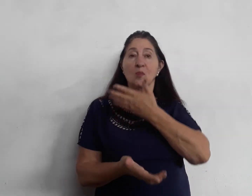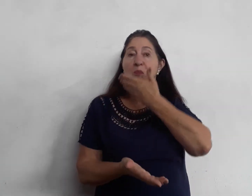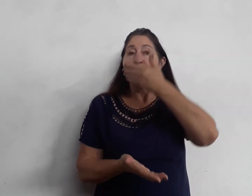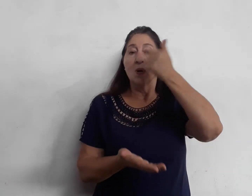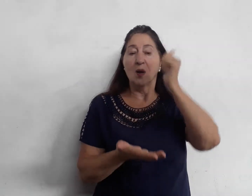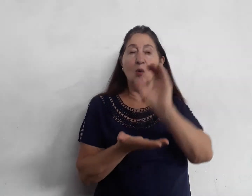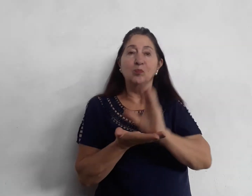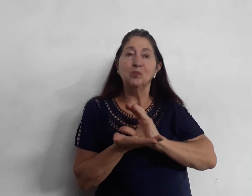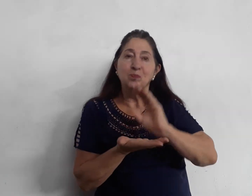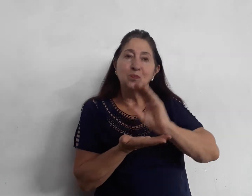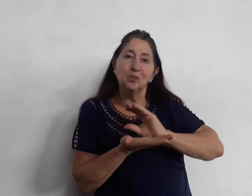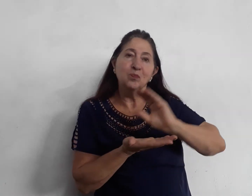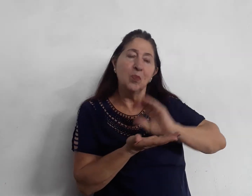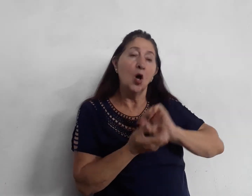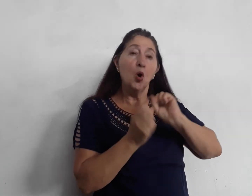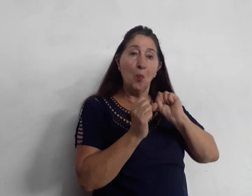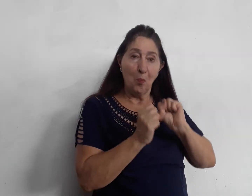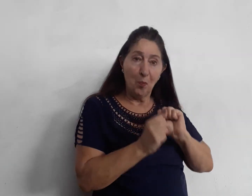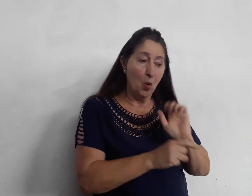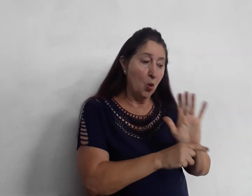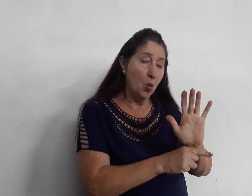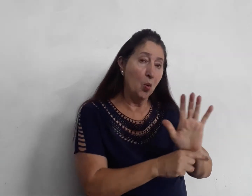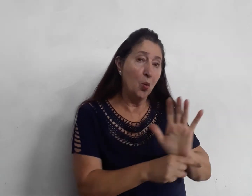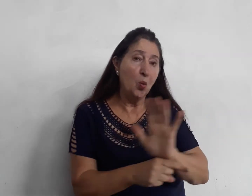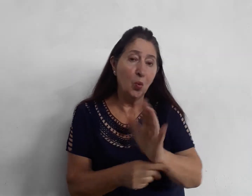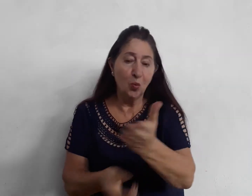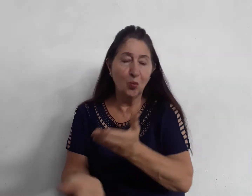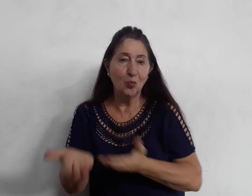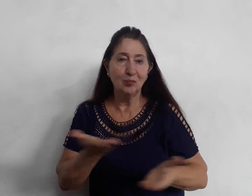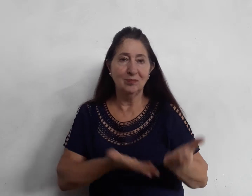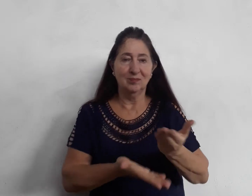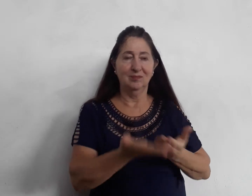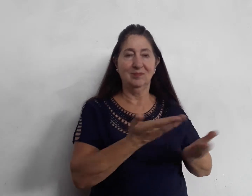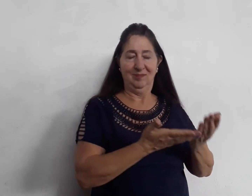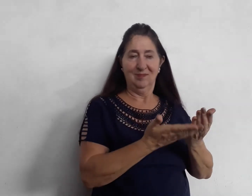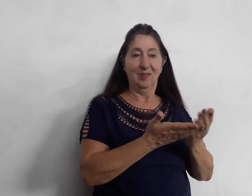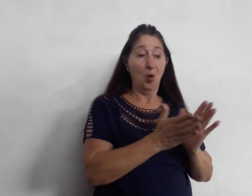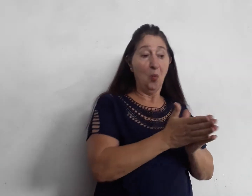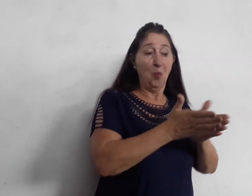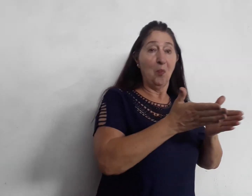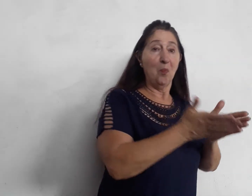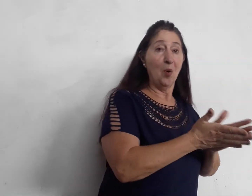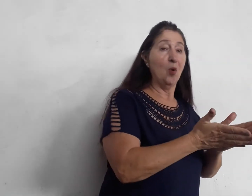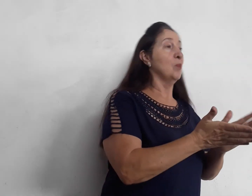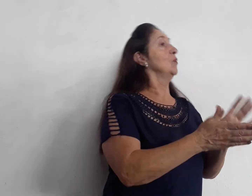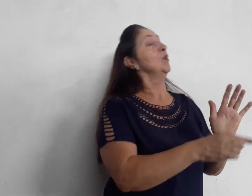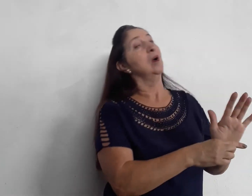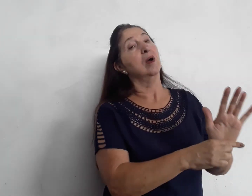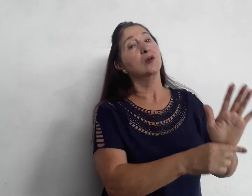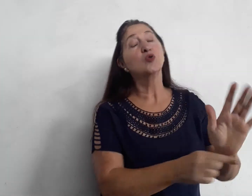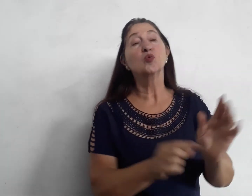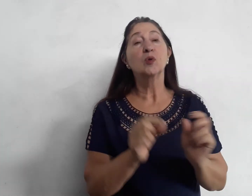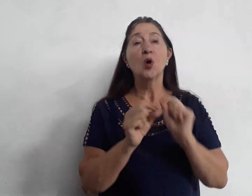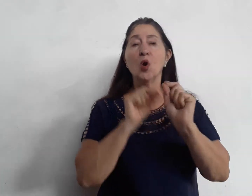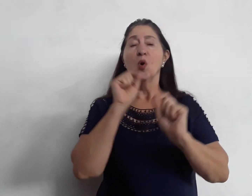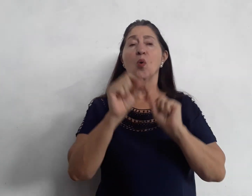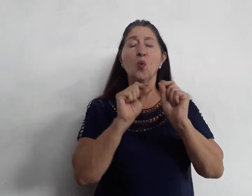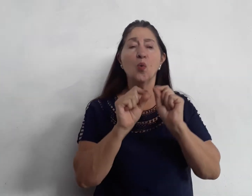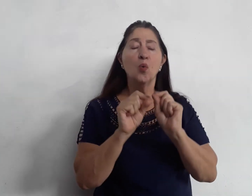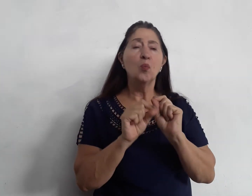estar a serviço dos mais pobres. Colocar o que temos para ajudar, porque ninguém é